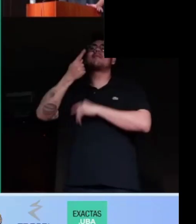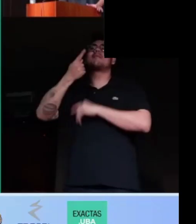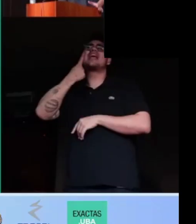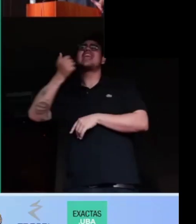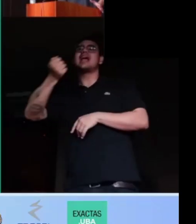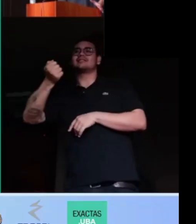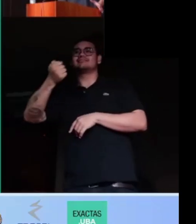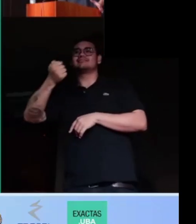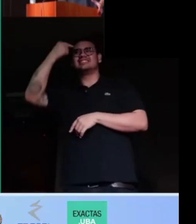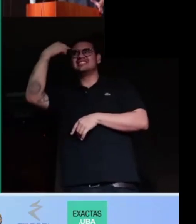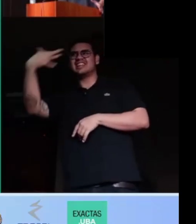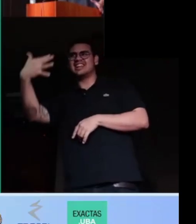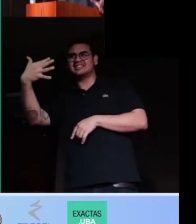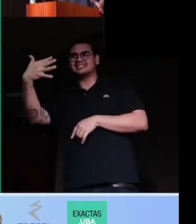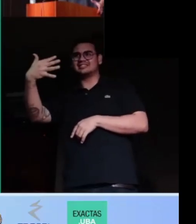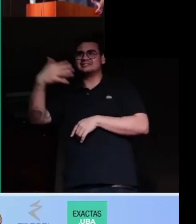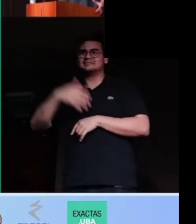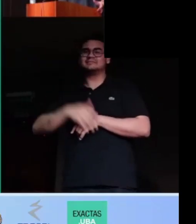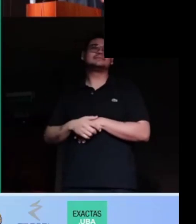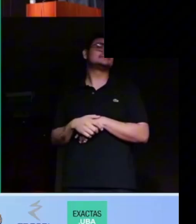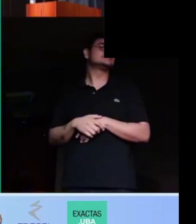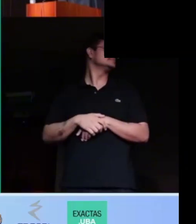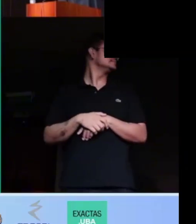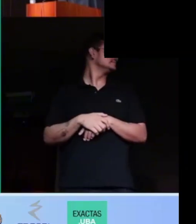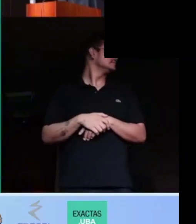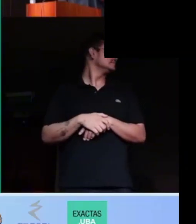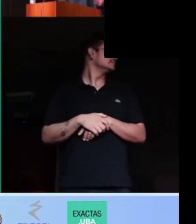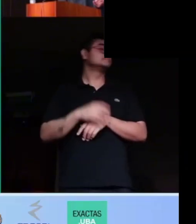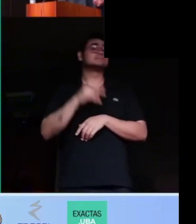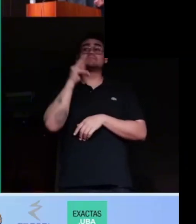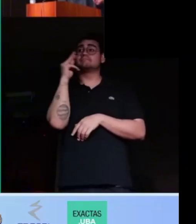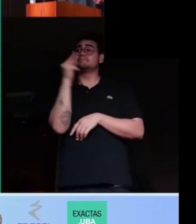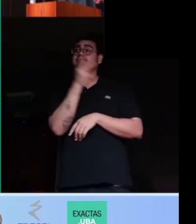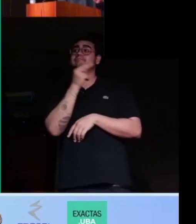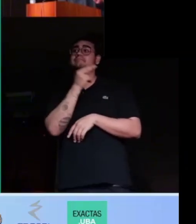En este caso, la versión es como se muestra ahí, que es la